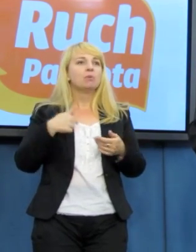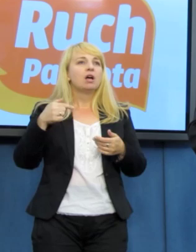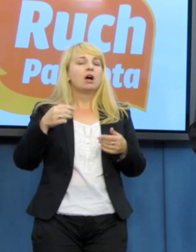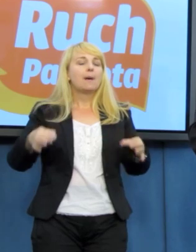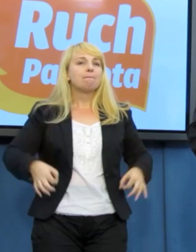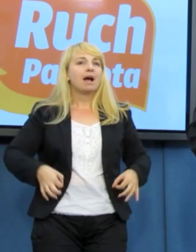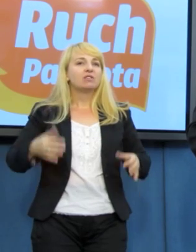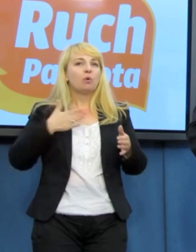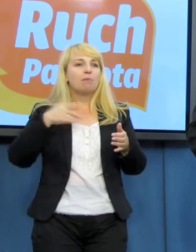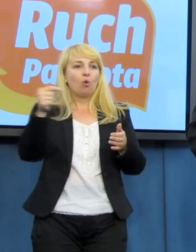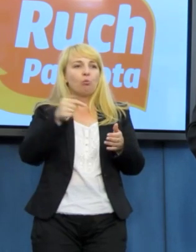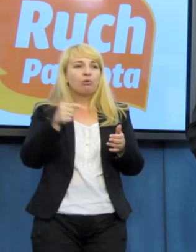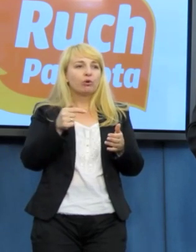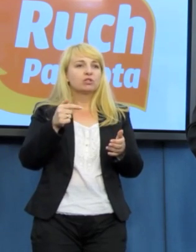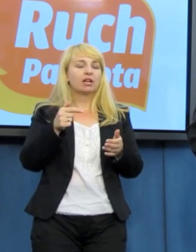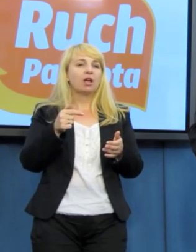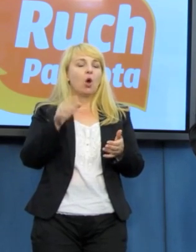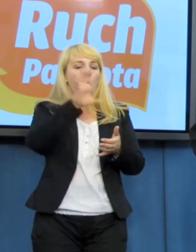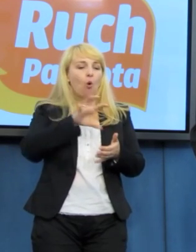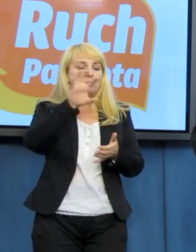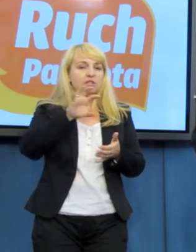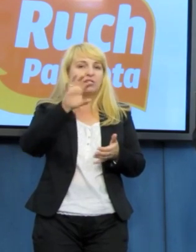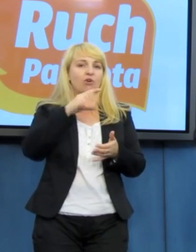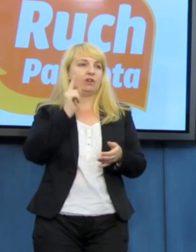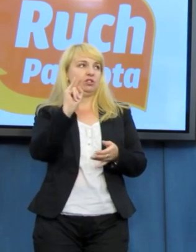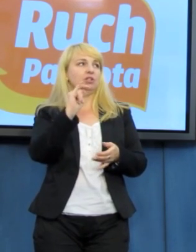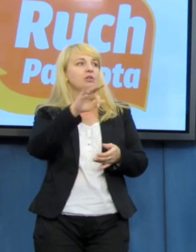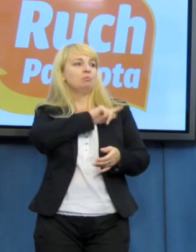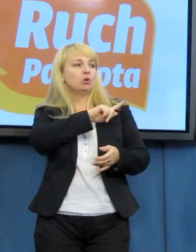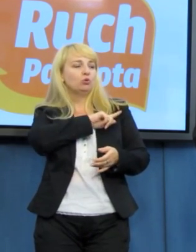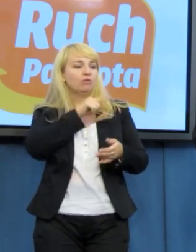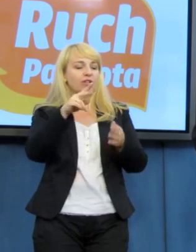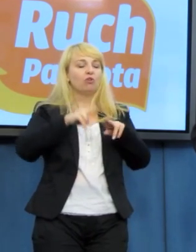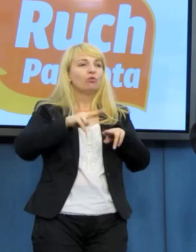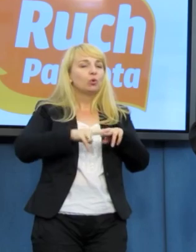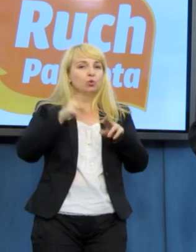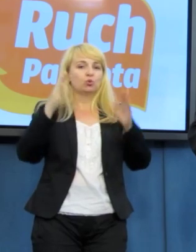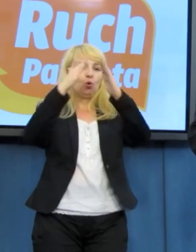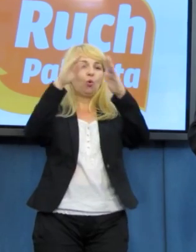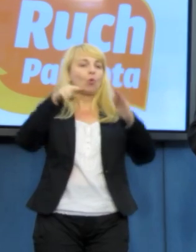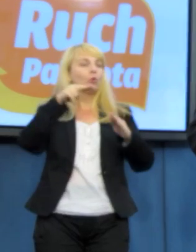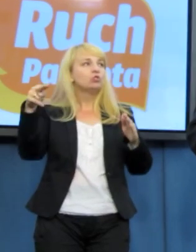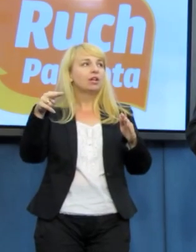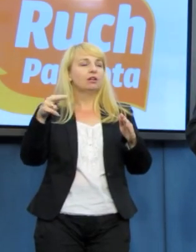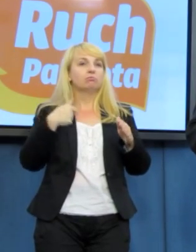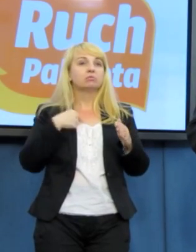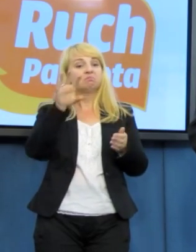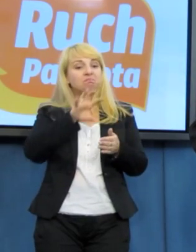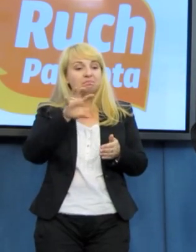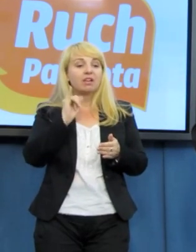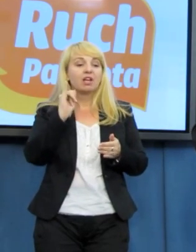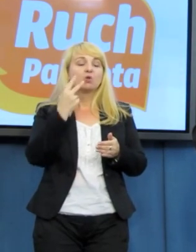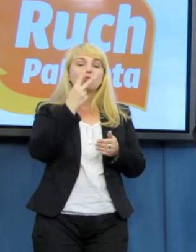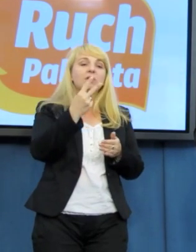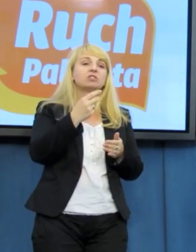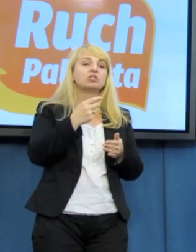z budżetu państwowego. My się trochę przyjrzeliśmy tym funduszom i stwierdziliśmy szereg nieprawidłowości